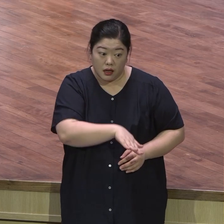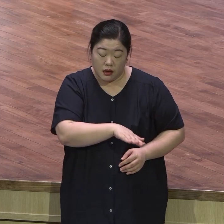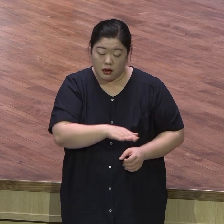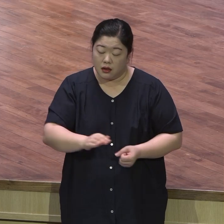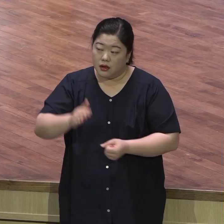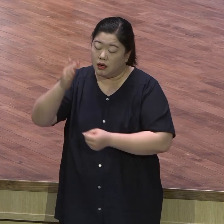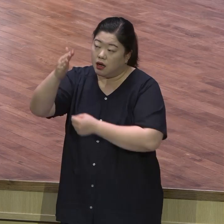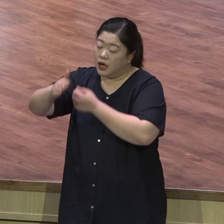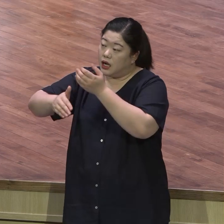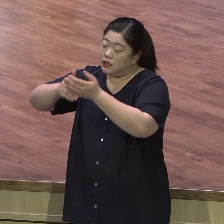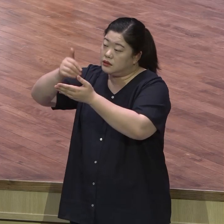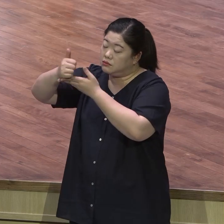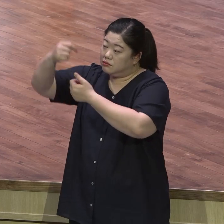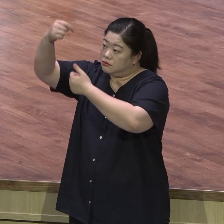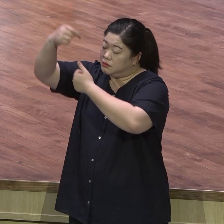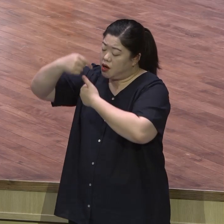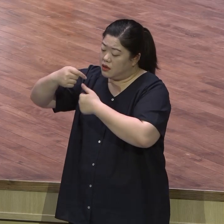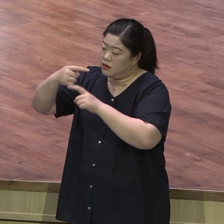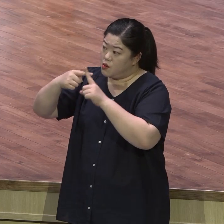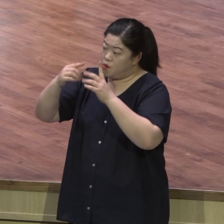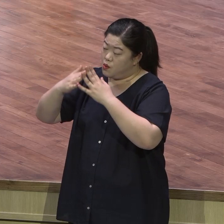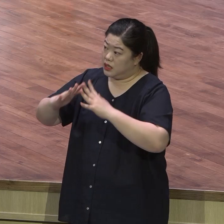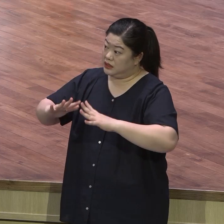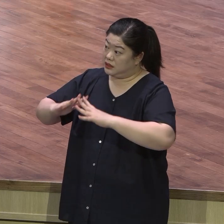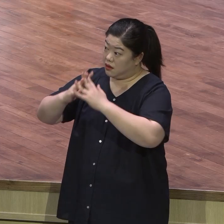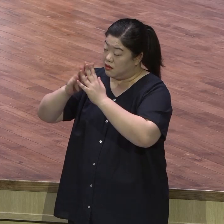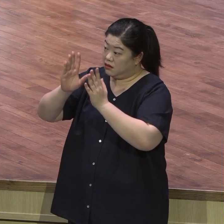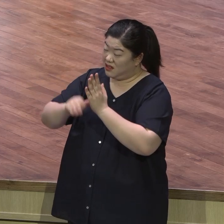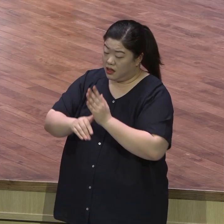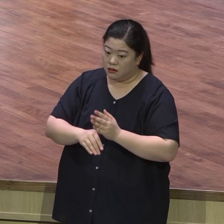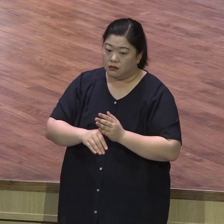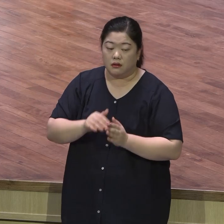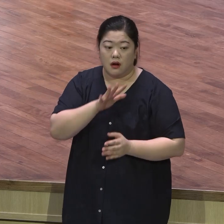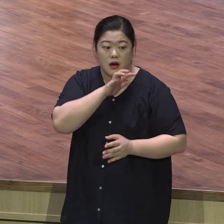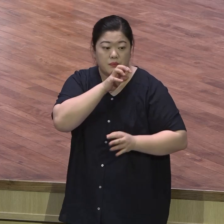있어서 정말로 놀라운 현실을 합니다.